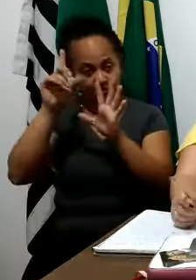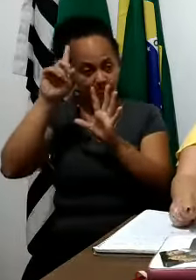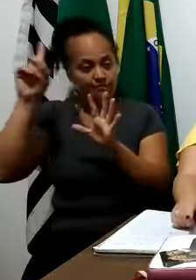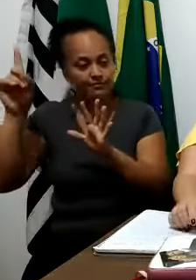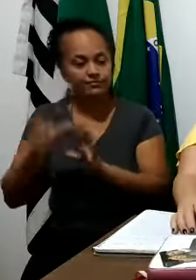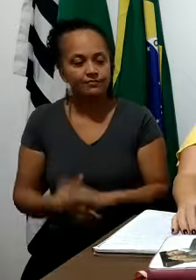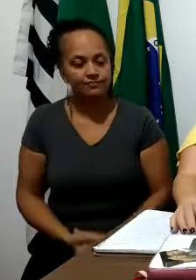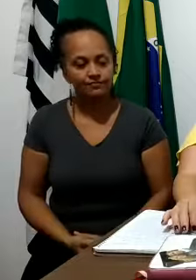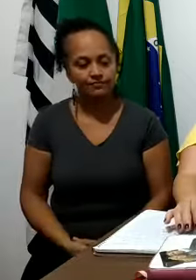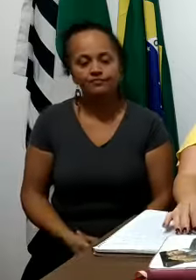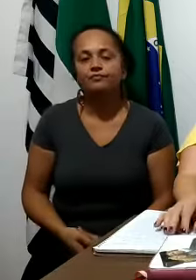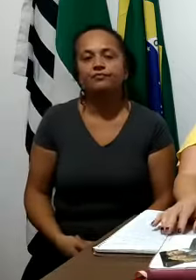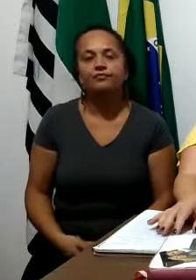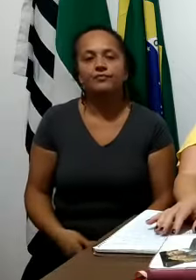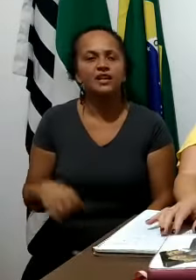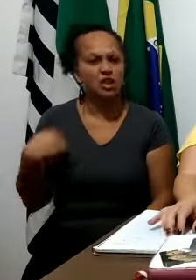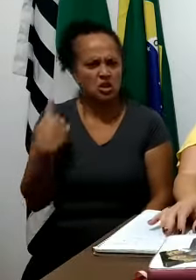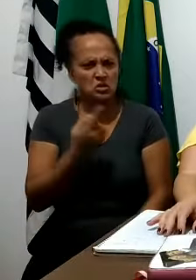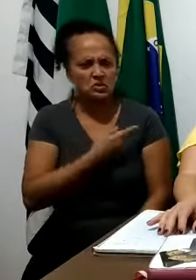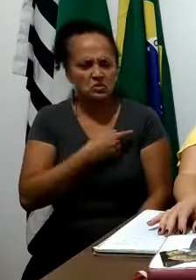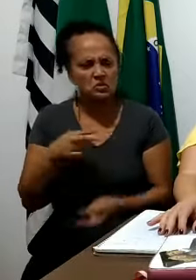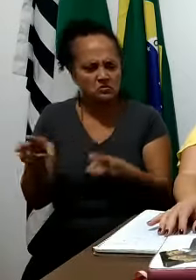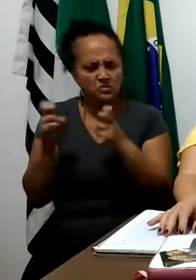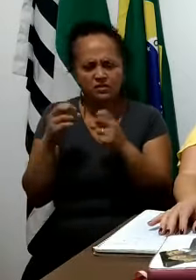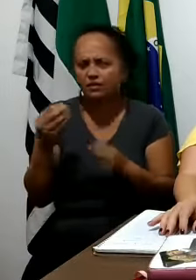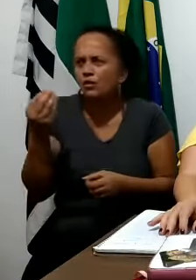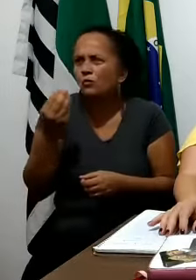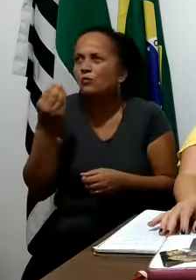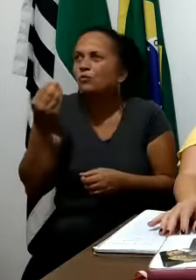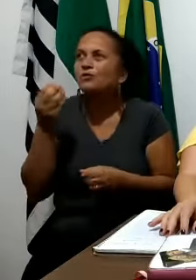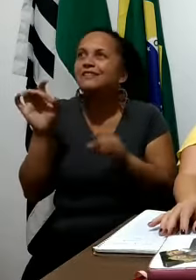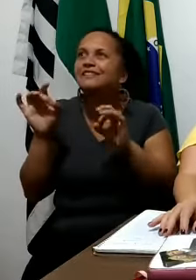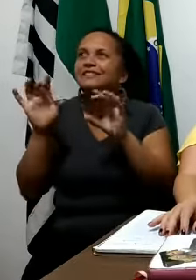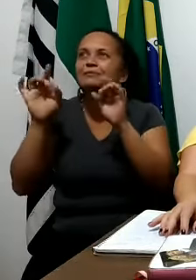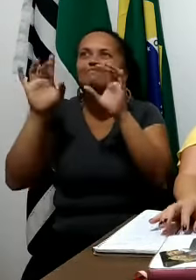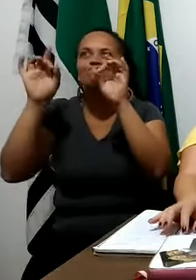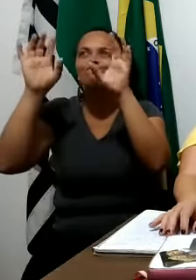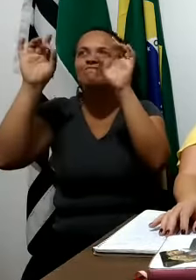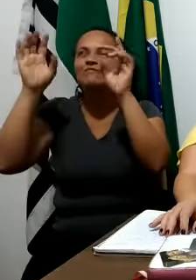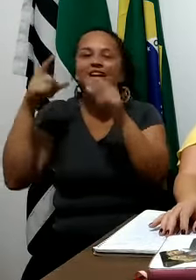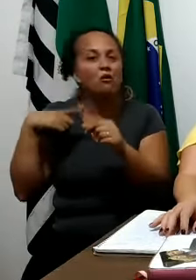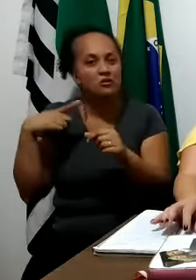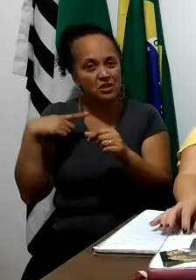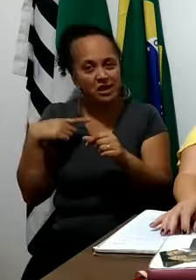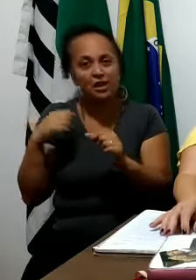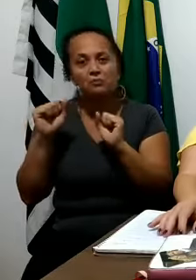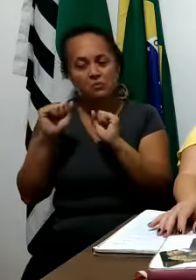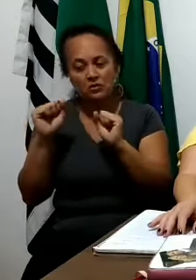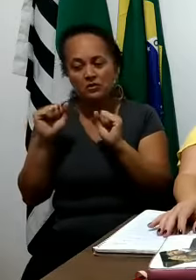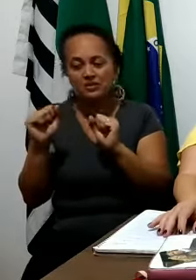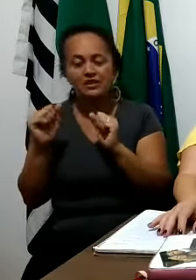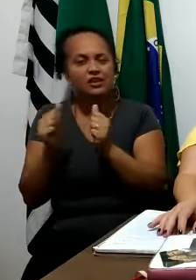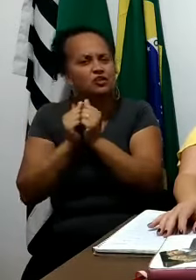o quanto foi precioso essa intimidade com o Pai, né? Para que José recebesse